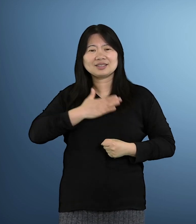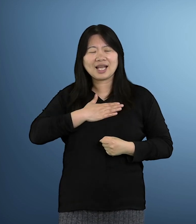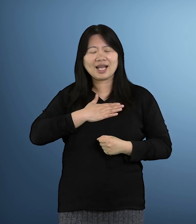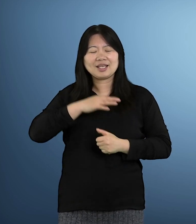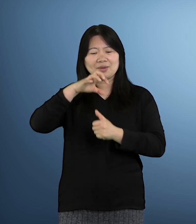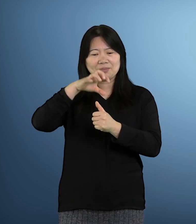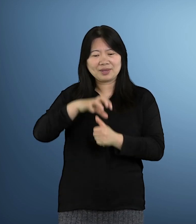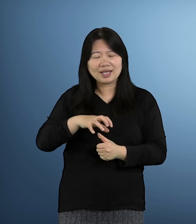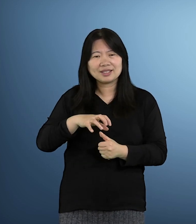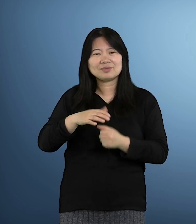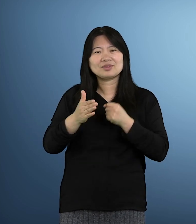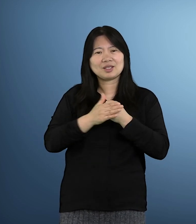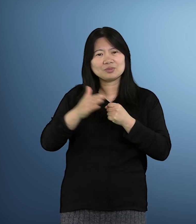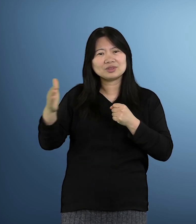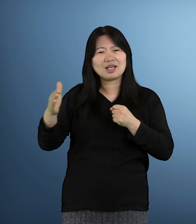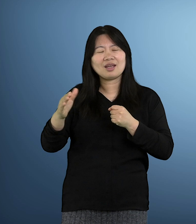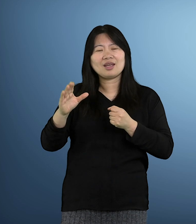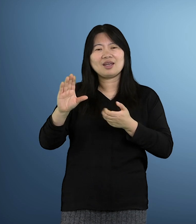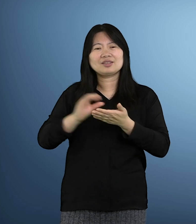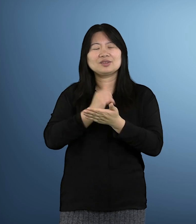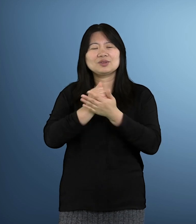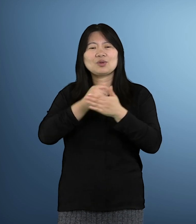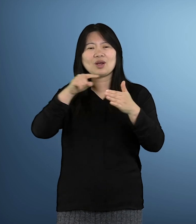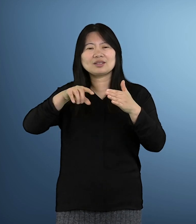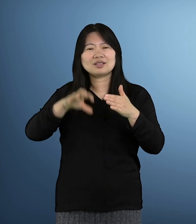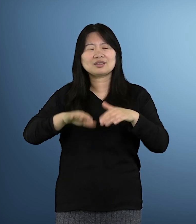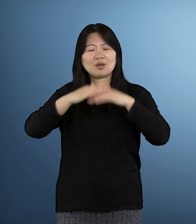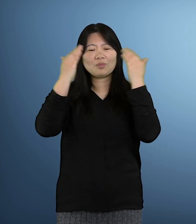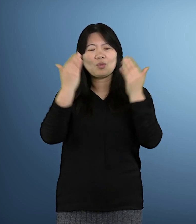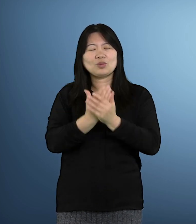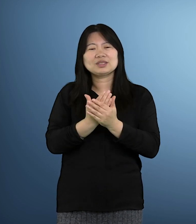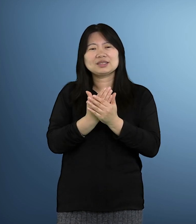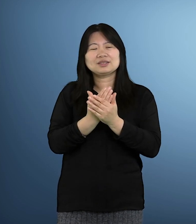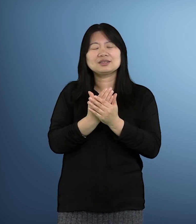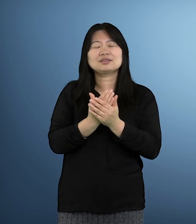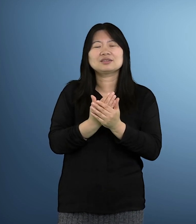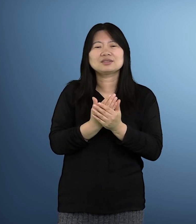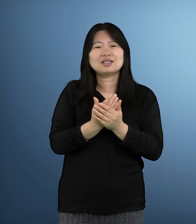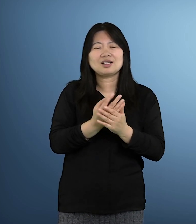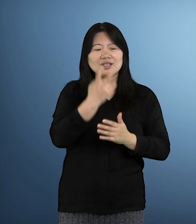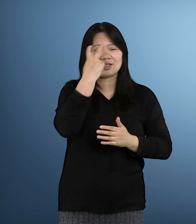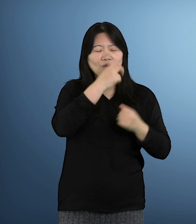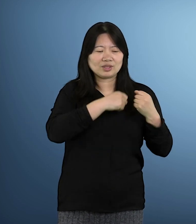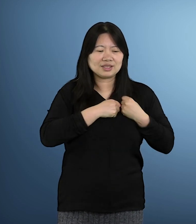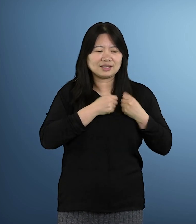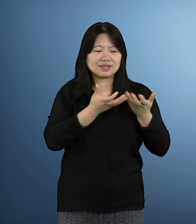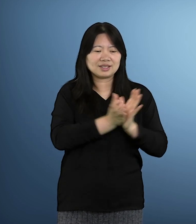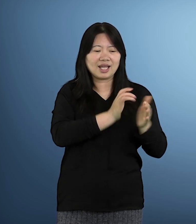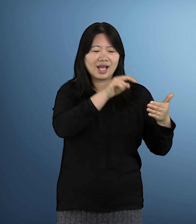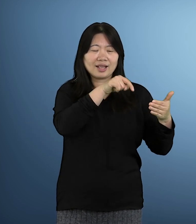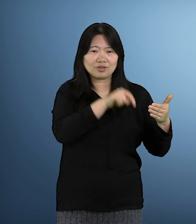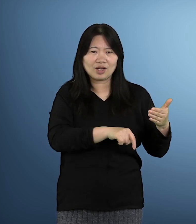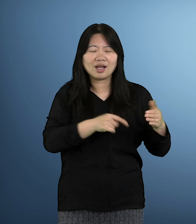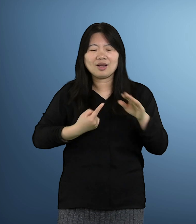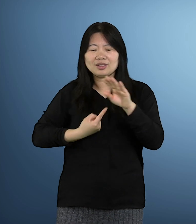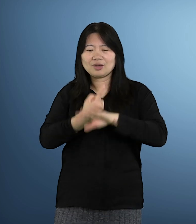나의 매임이 그리스도 안에서 모든 시위대 안과 그 밖의 모든